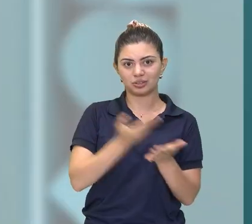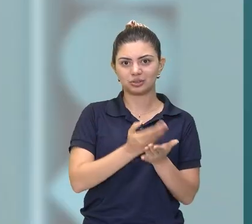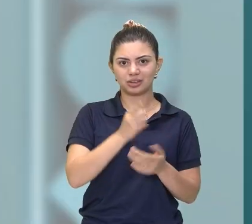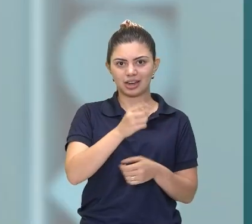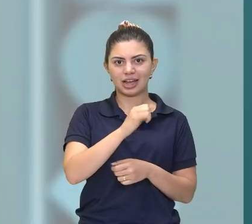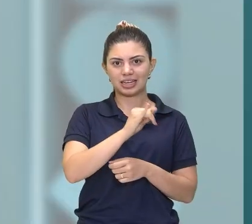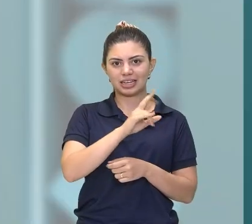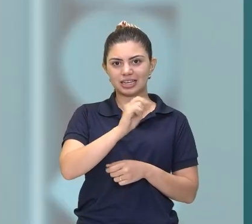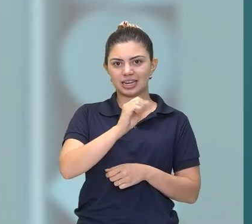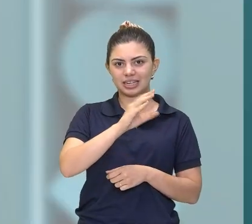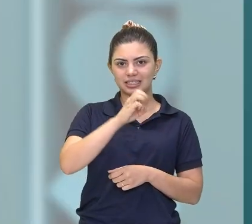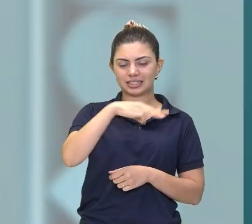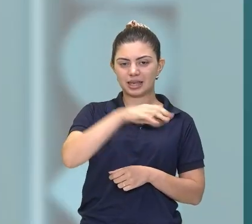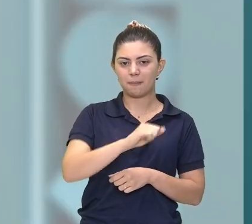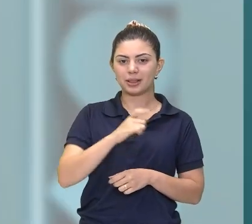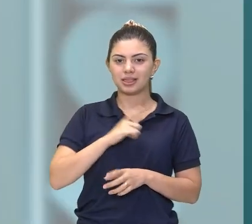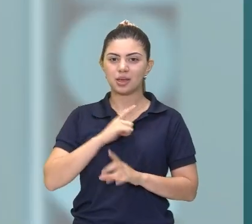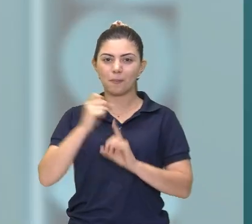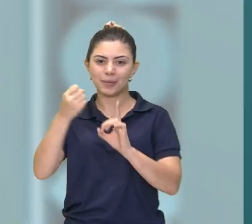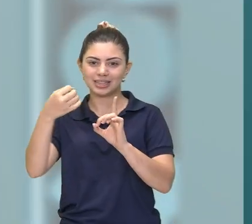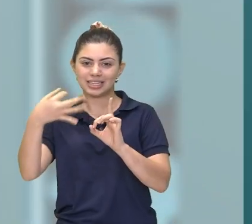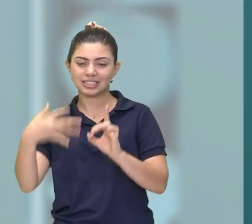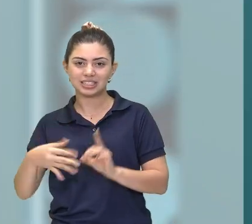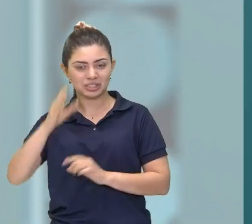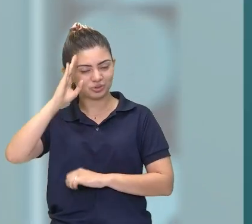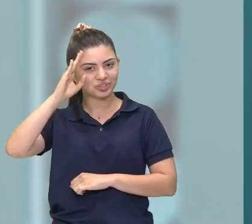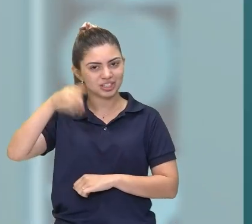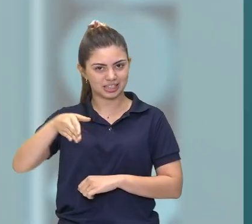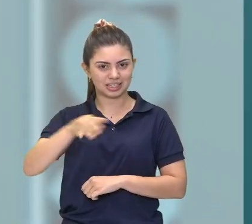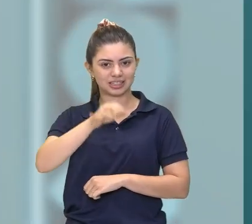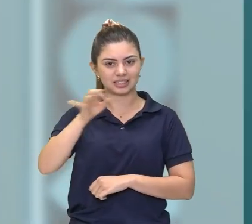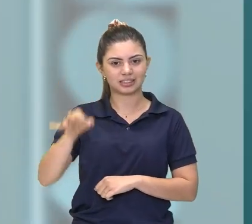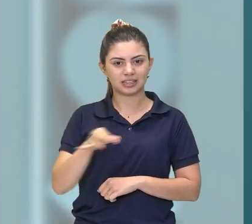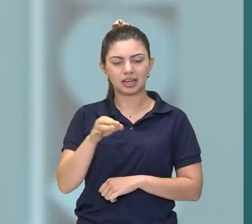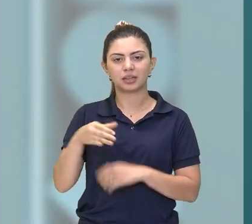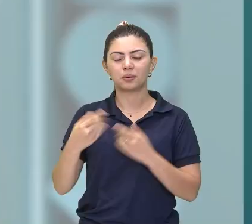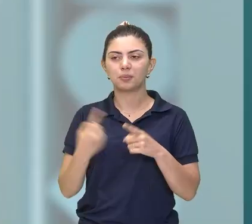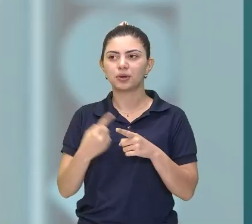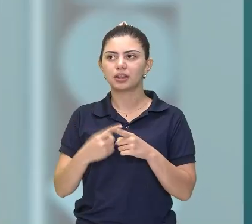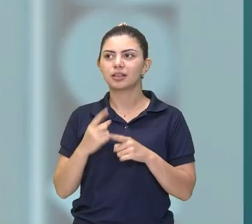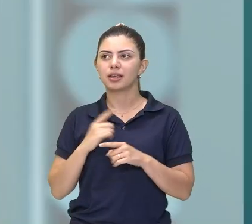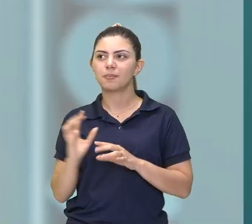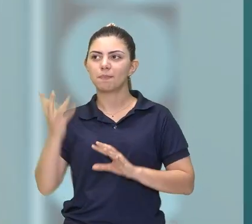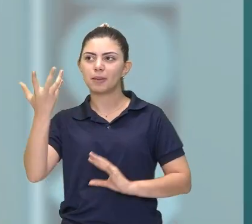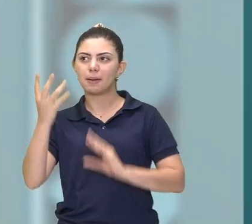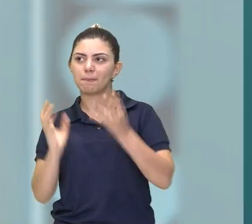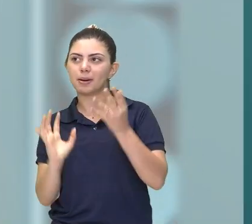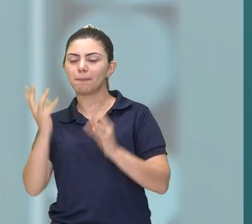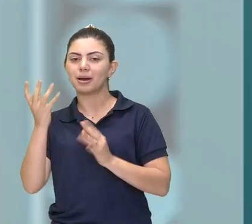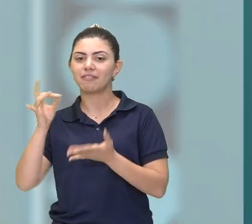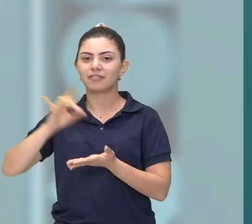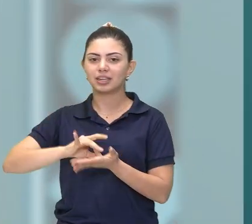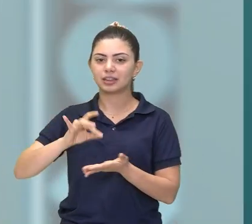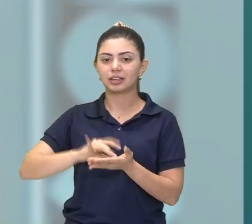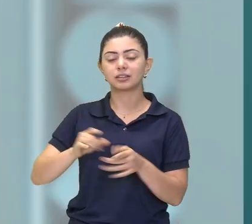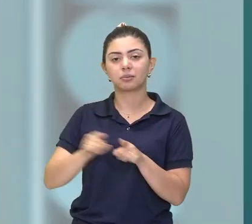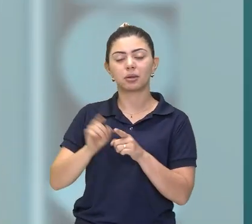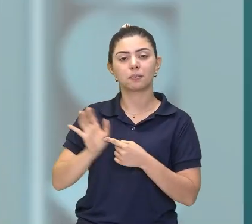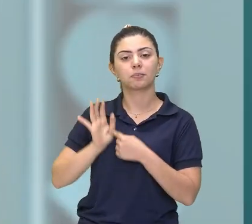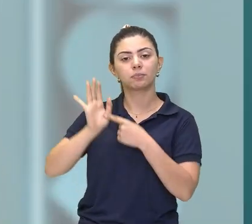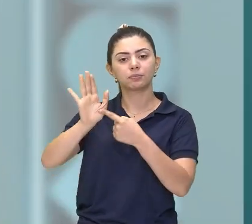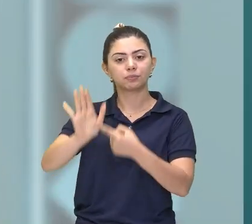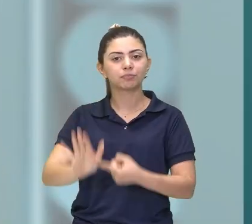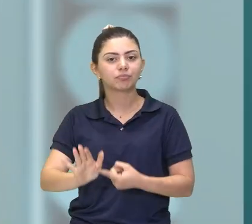nós temos uma descrição até mais objetiva, né? A gente vai ali vendo os fatos acontecendo, a exposição, na